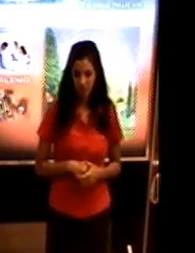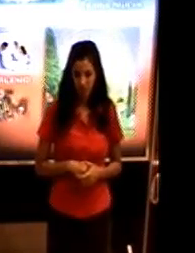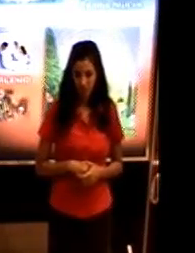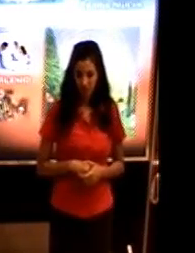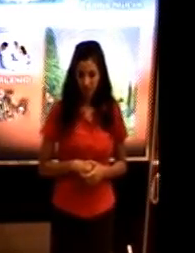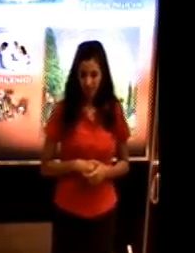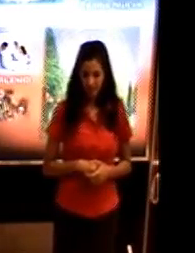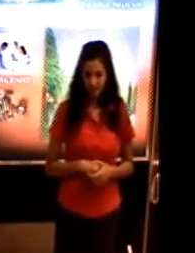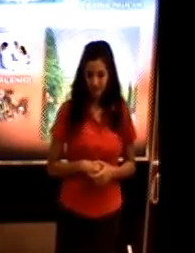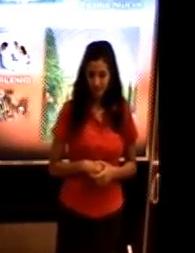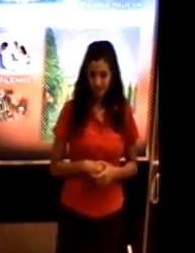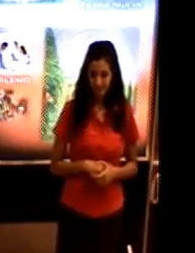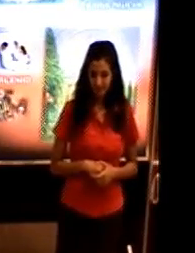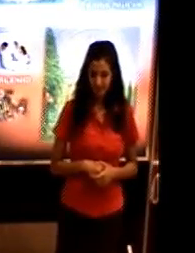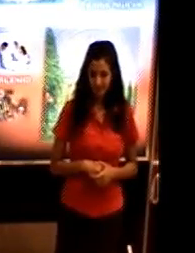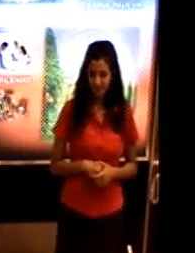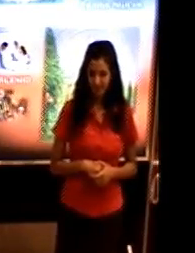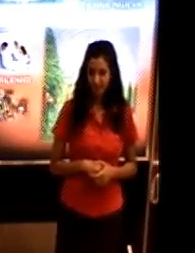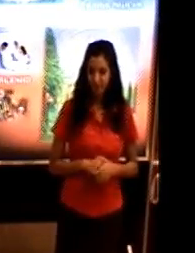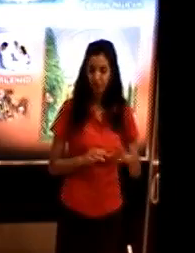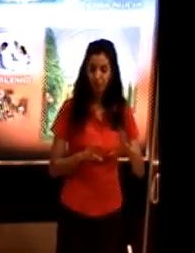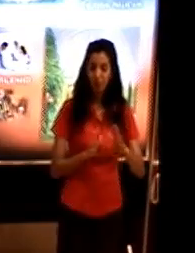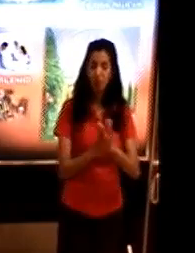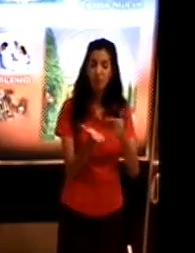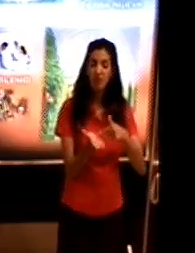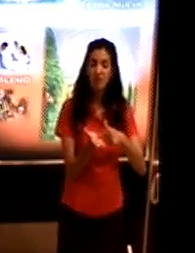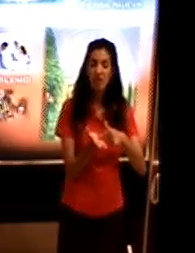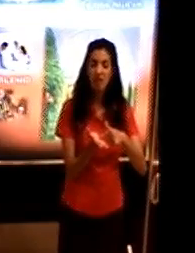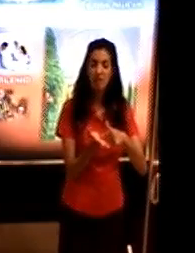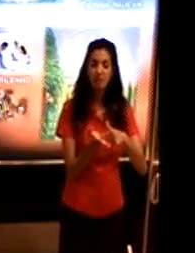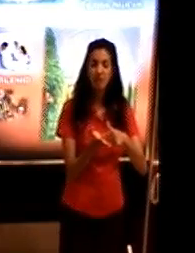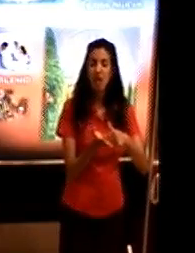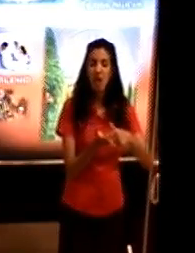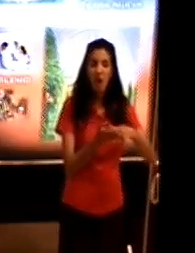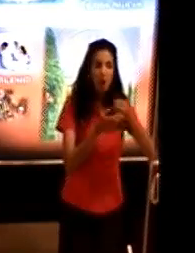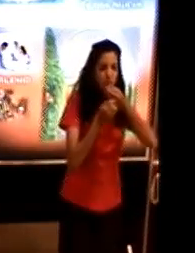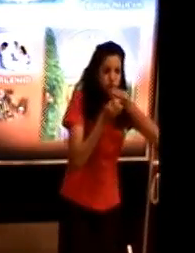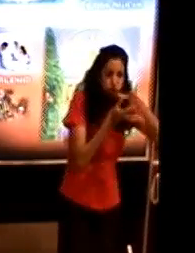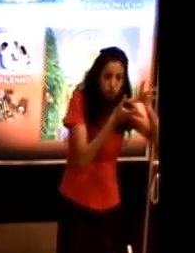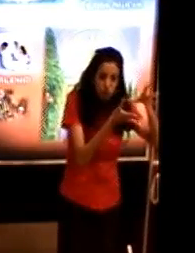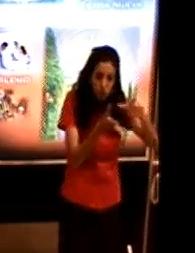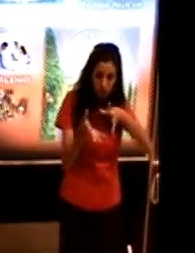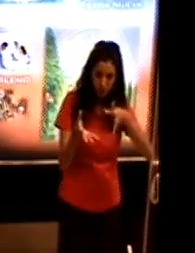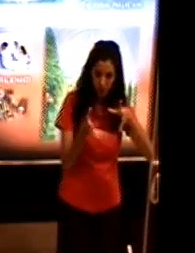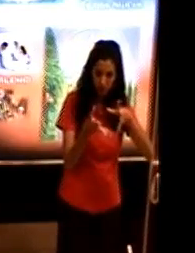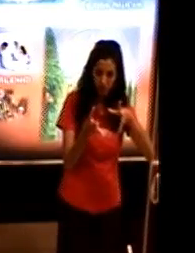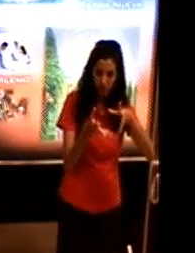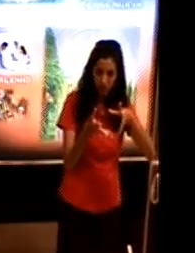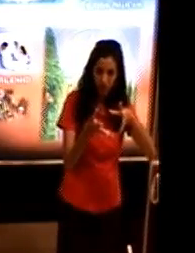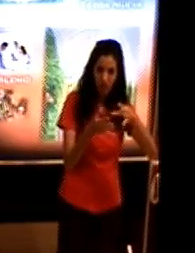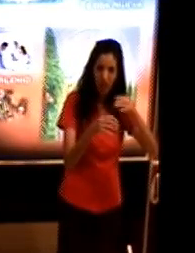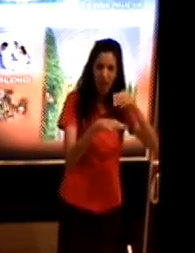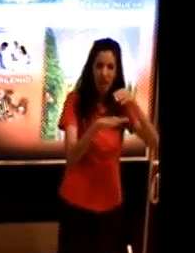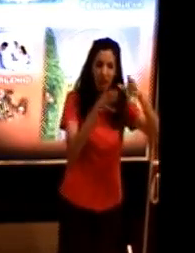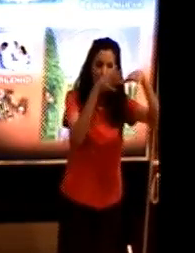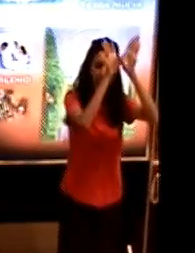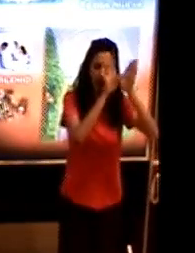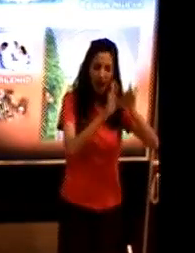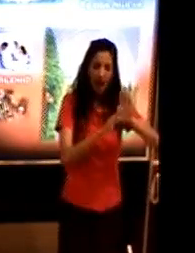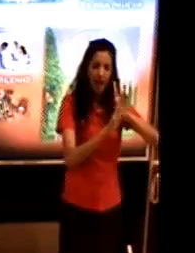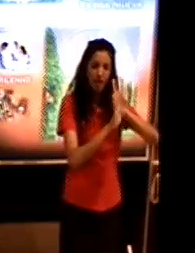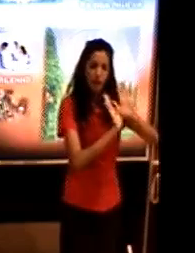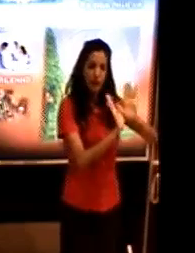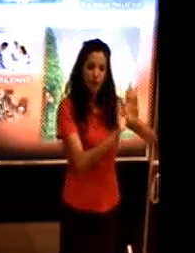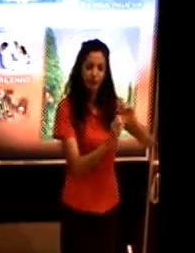bíblica, ¿cuántos ángeles sostienen los vientos? Entonces, según la figura bíblica, ¿Cuántos ángeles ha comisionado Dios